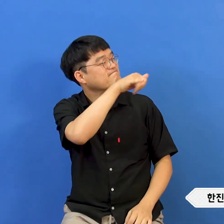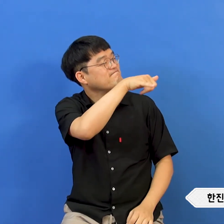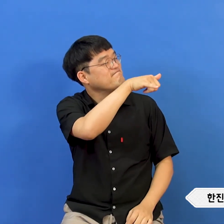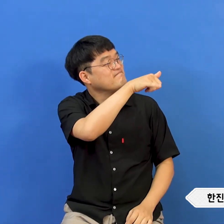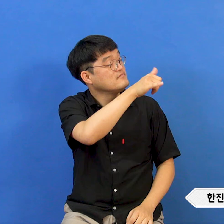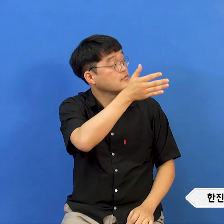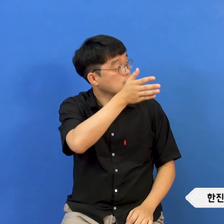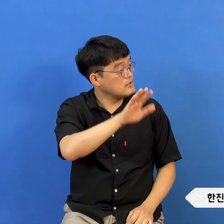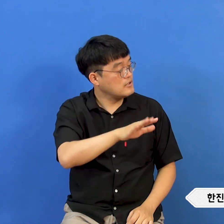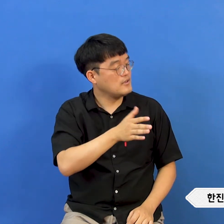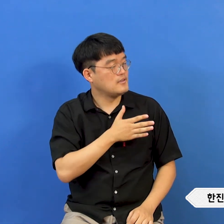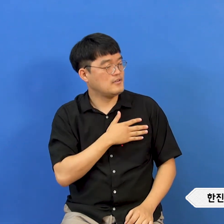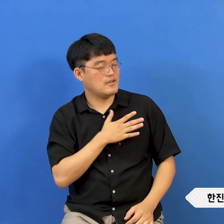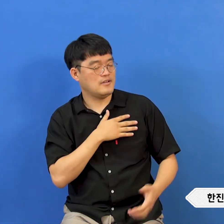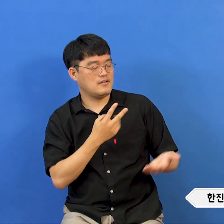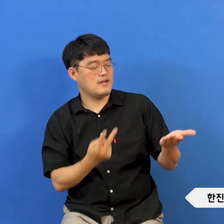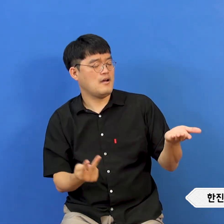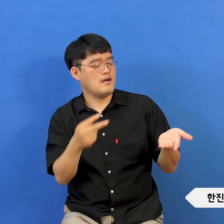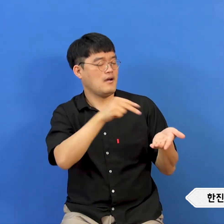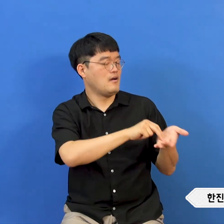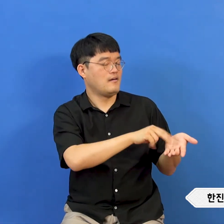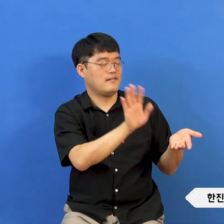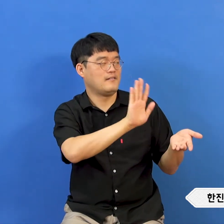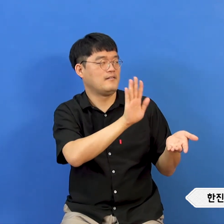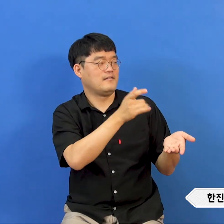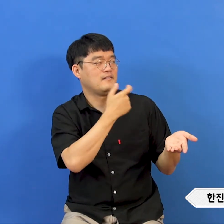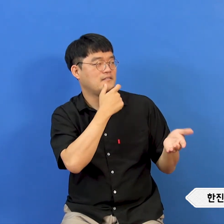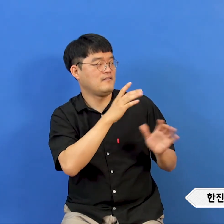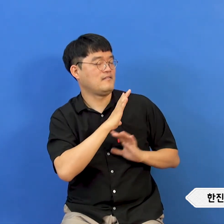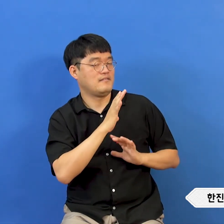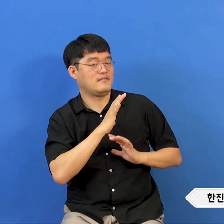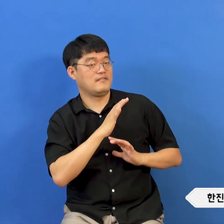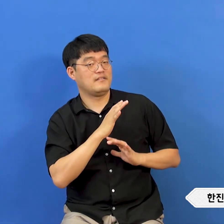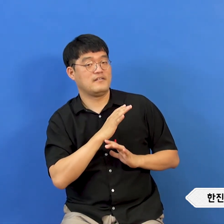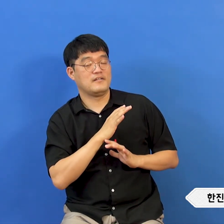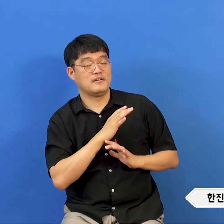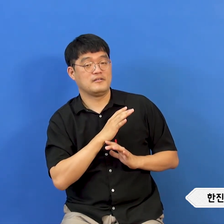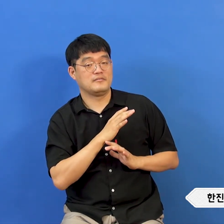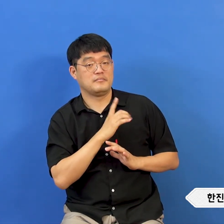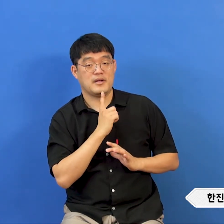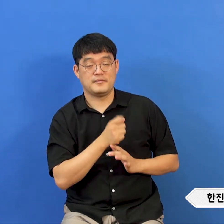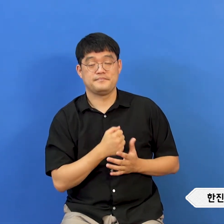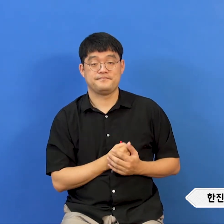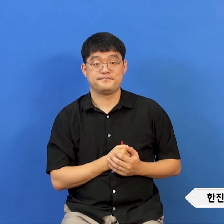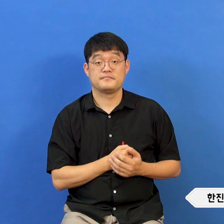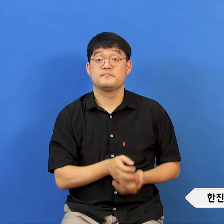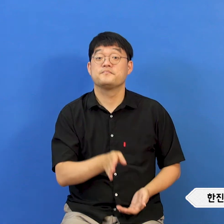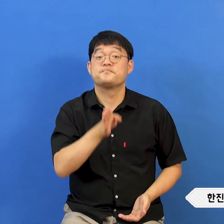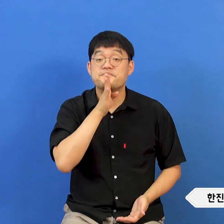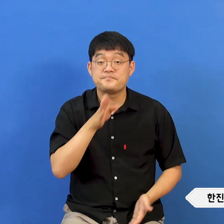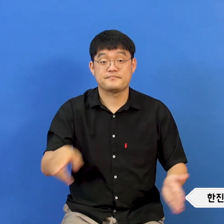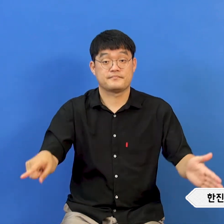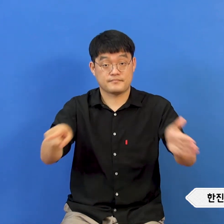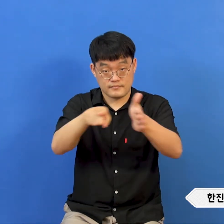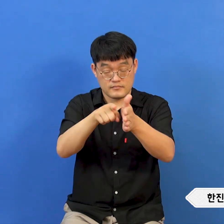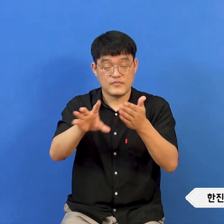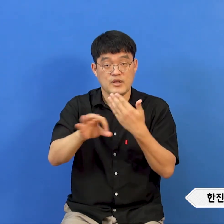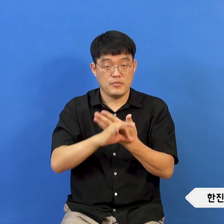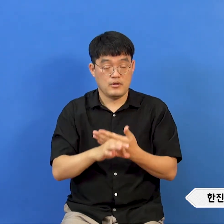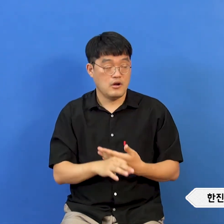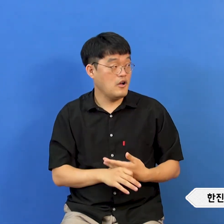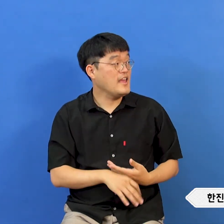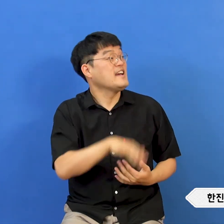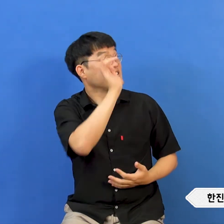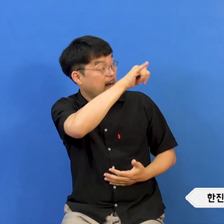한 것이죠. 찬동한 것에 불과합니다. 믿음은 아닙니다. 정말로 믿는다면